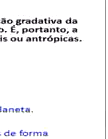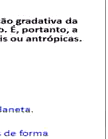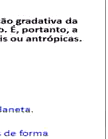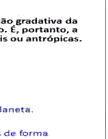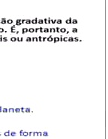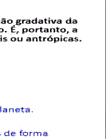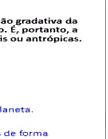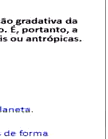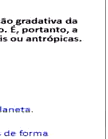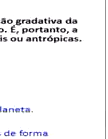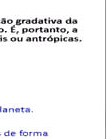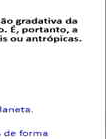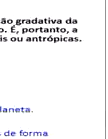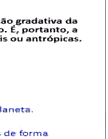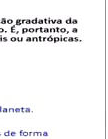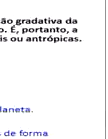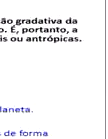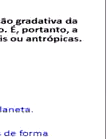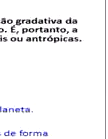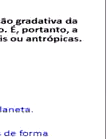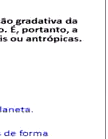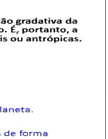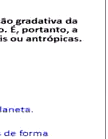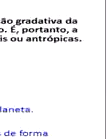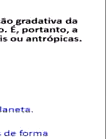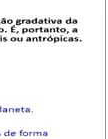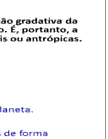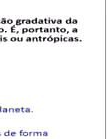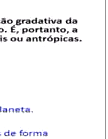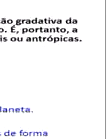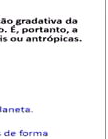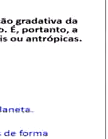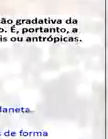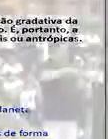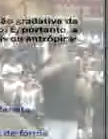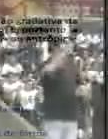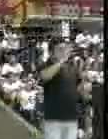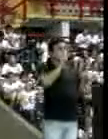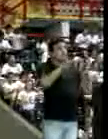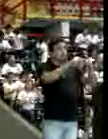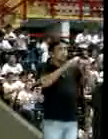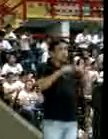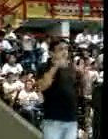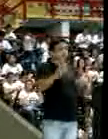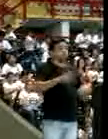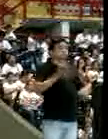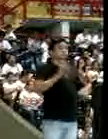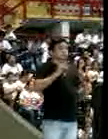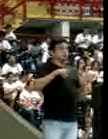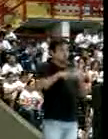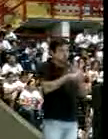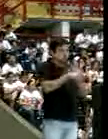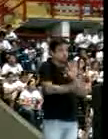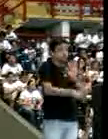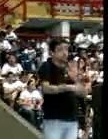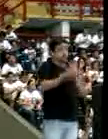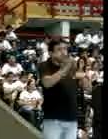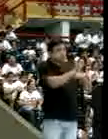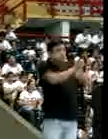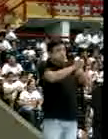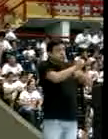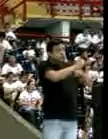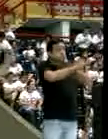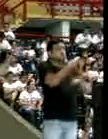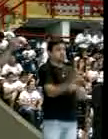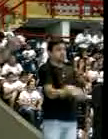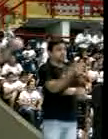água, que é o bem que o Brasil dispõe mais. Portanto, é uma riqueza